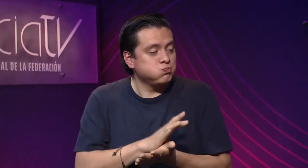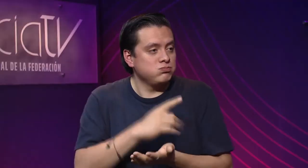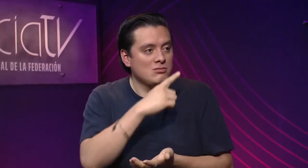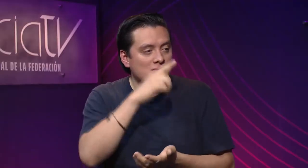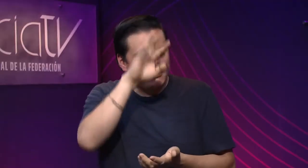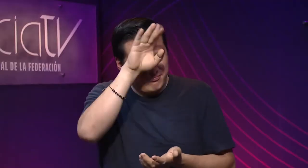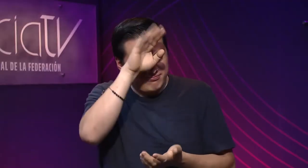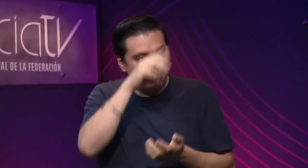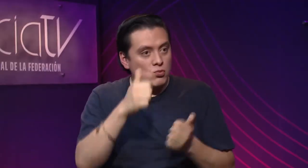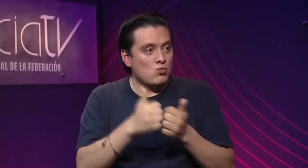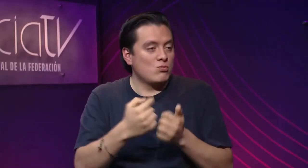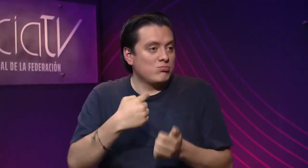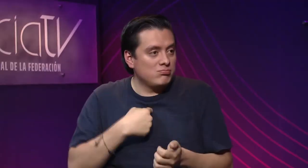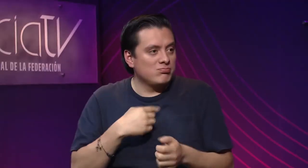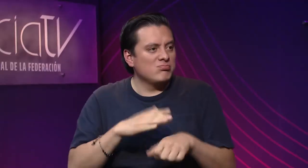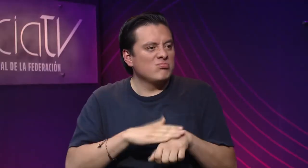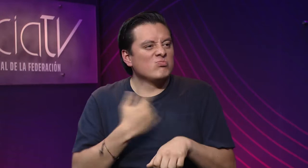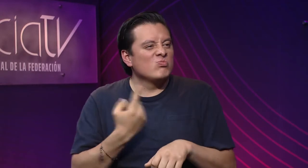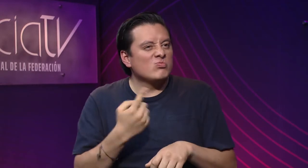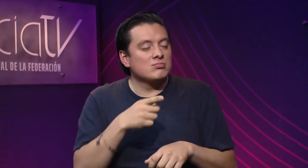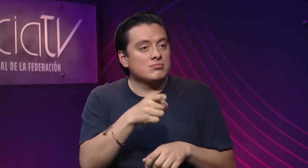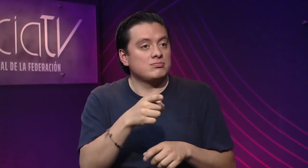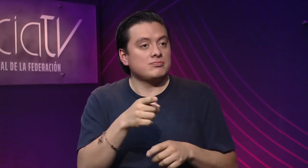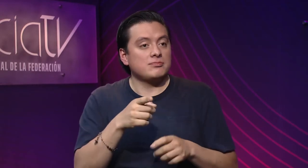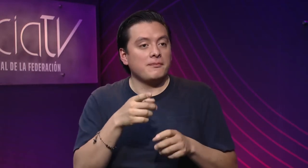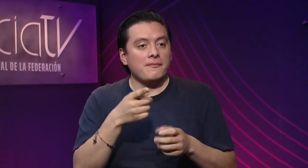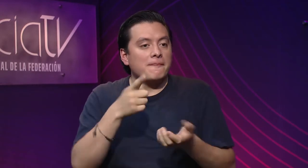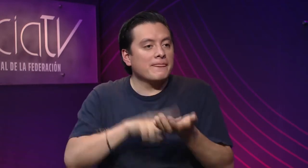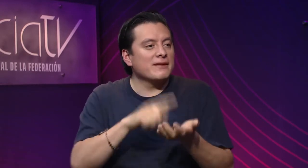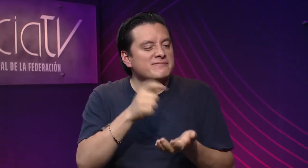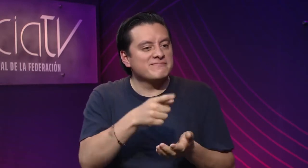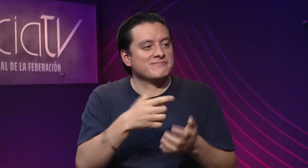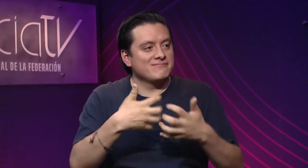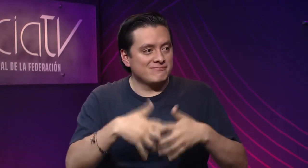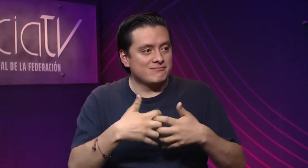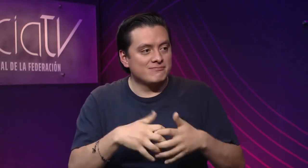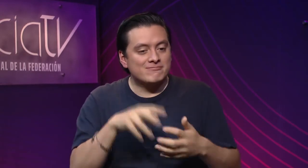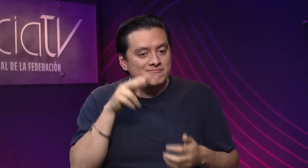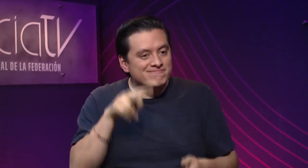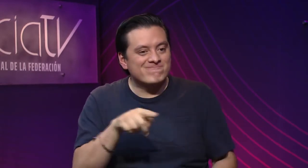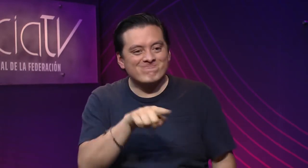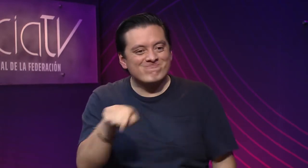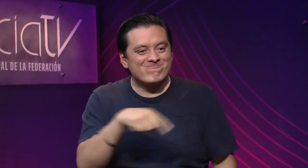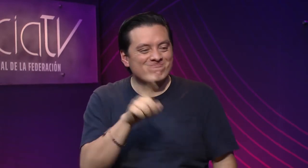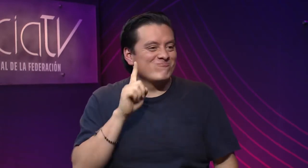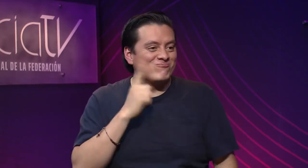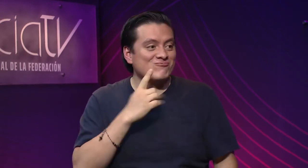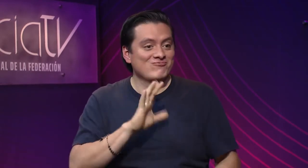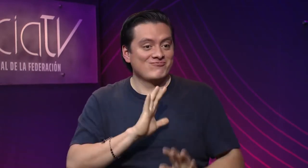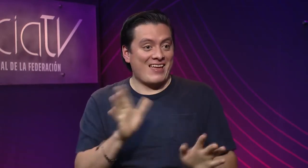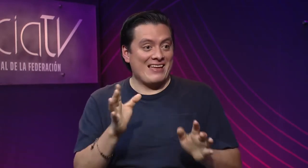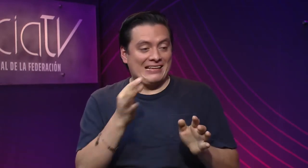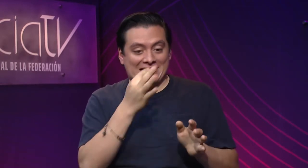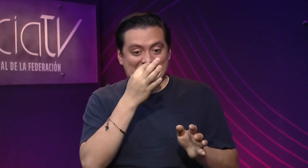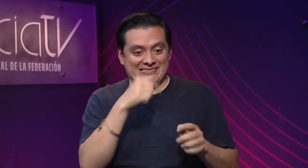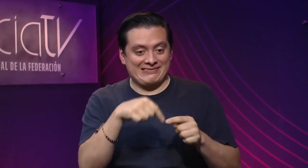en algún momento estuve trabajando en una fábrica allá en Monterrey y yo lo que viví es que hay